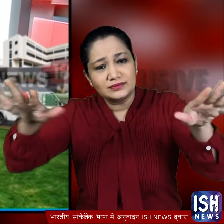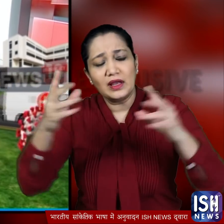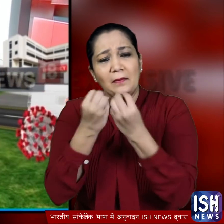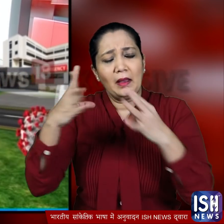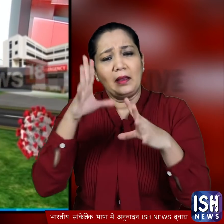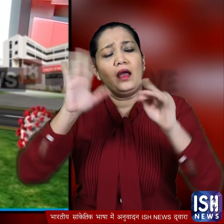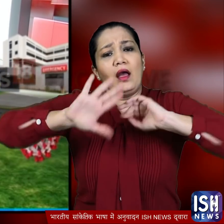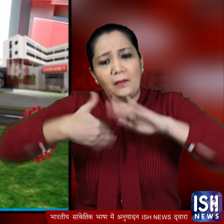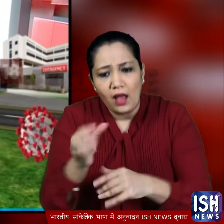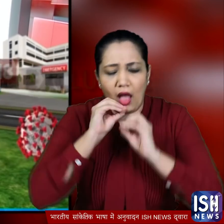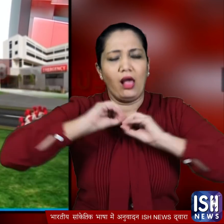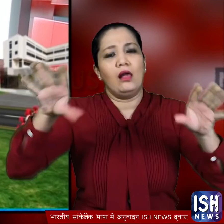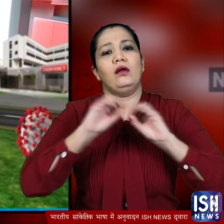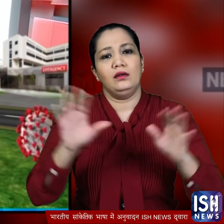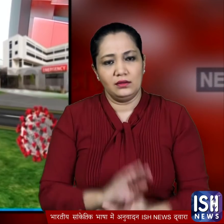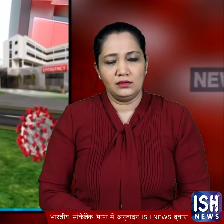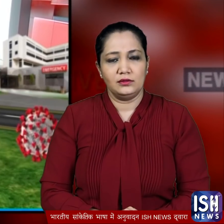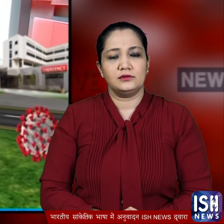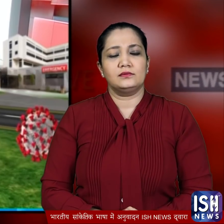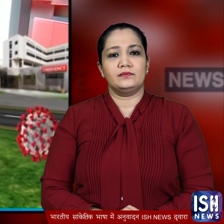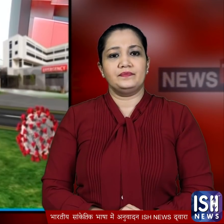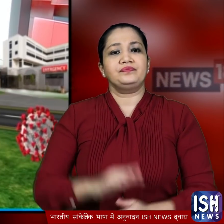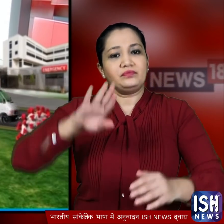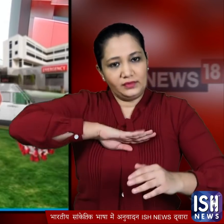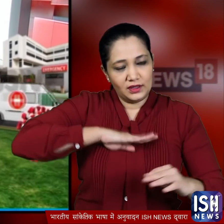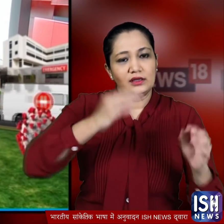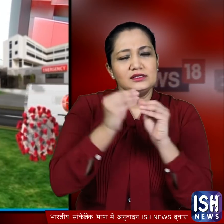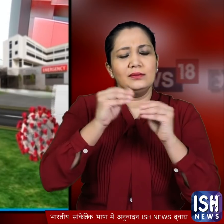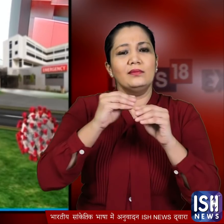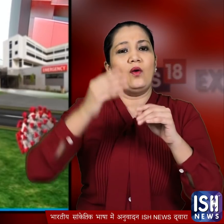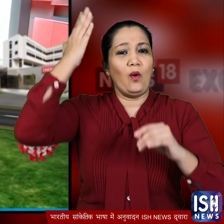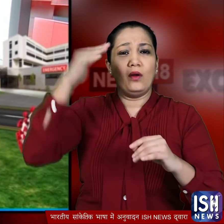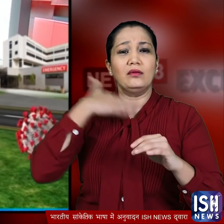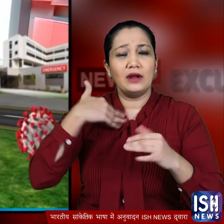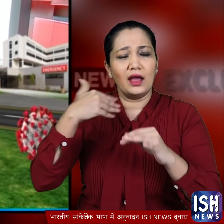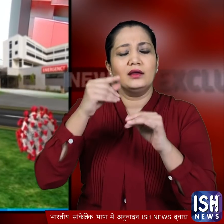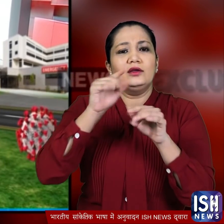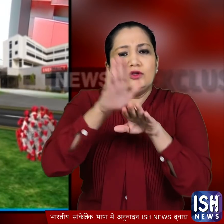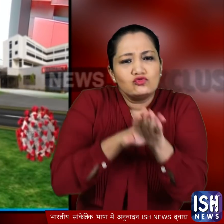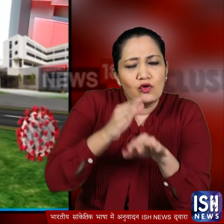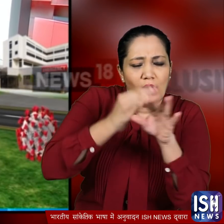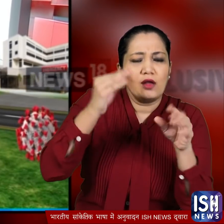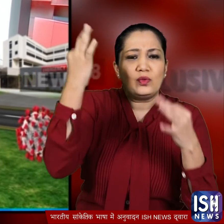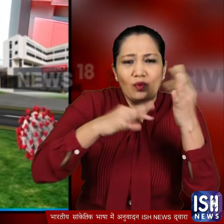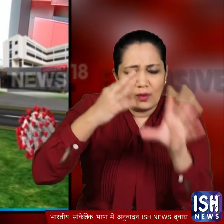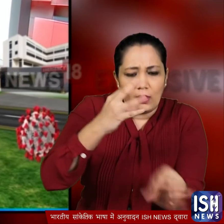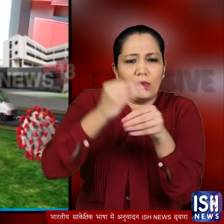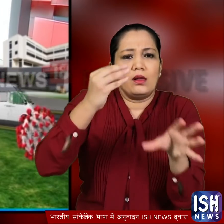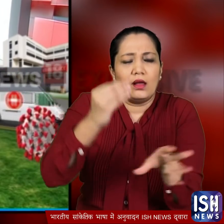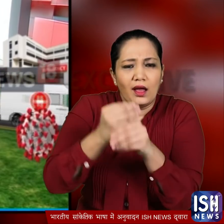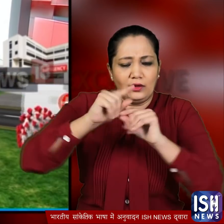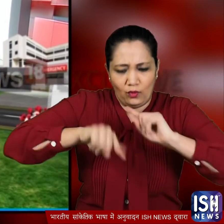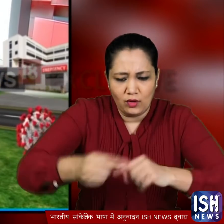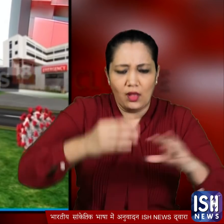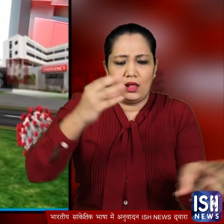में हुई मौतों के कुछ आंकड़े कुछ दिन बाद जारी किए थे। इसके अलावा महाराष्ट्र भी कई दिनों से पहले हुई मौतों के आंकड़ों को ताजा आंकड़ों में